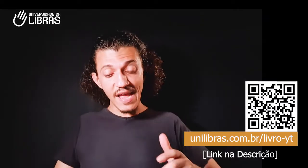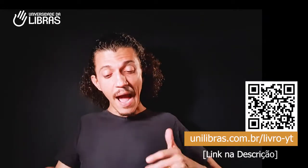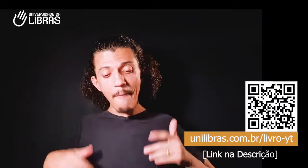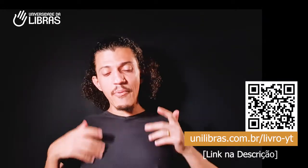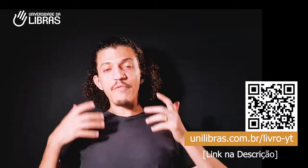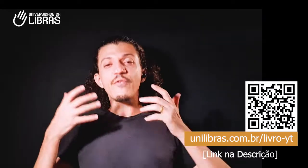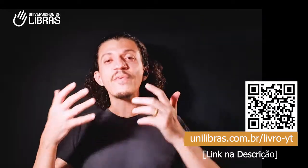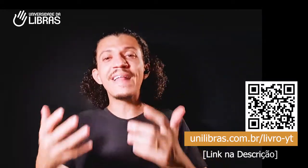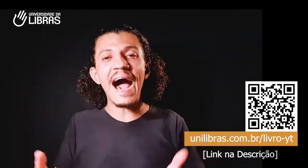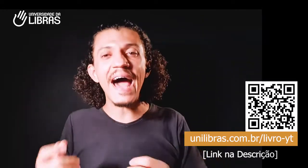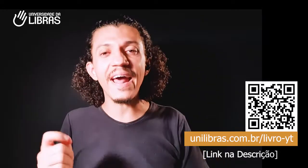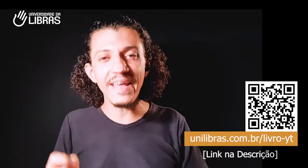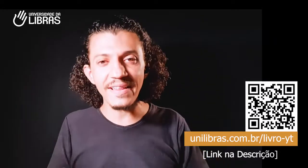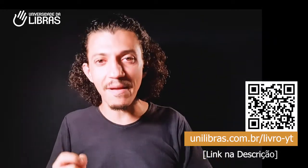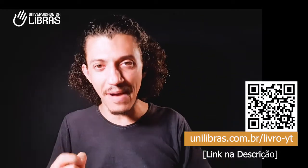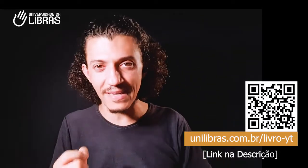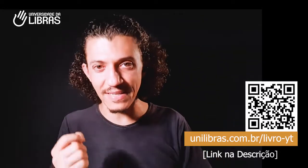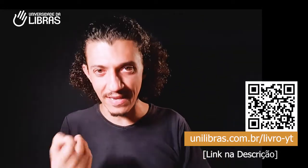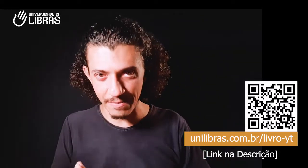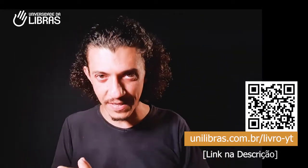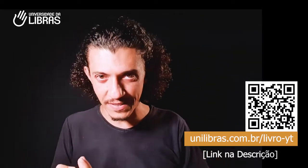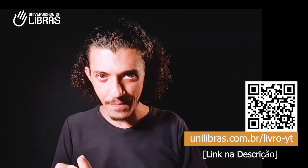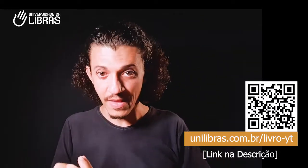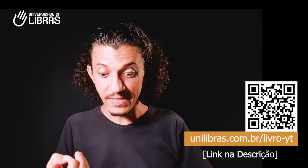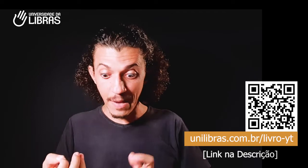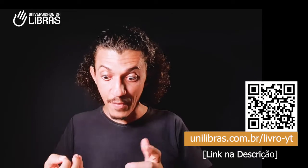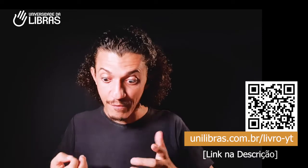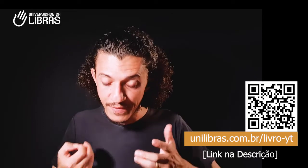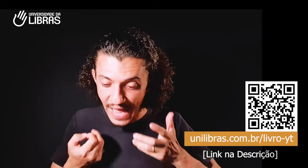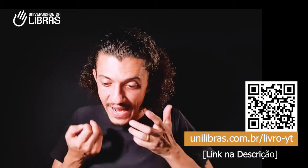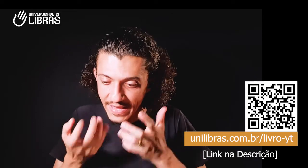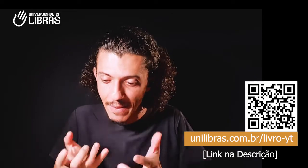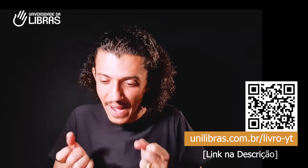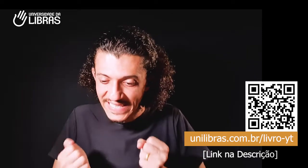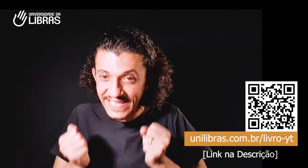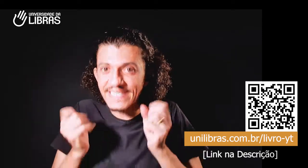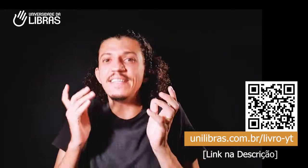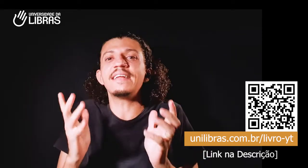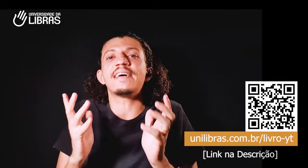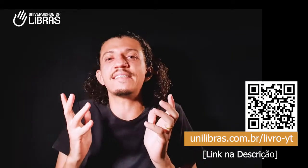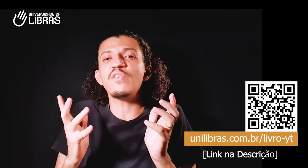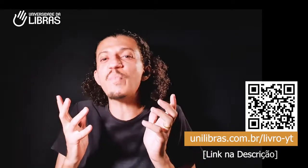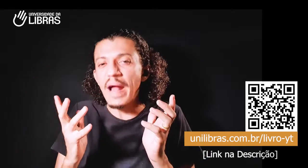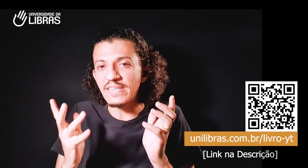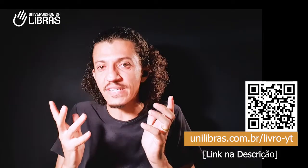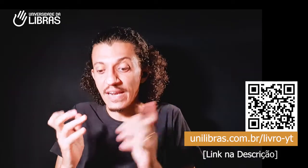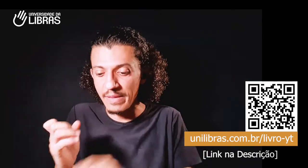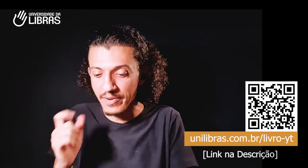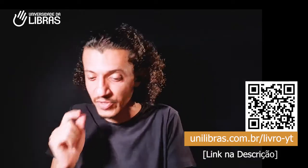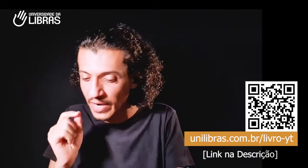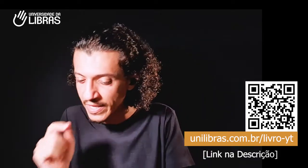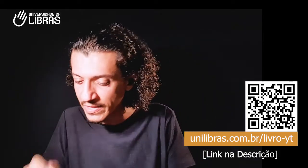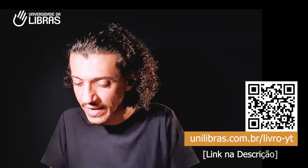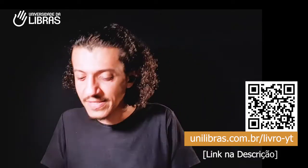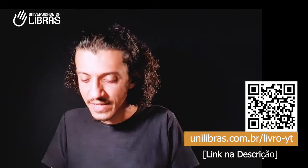se aprofundar ainda mais a Libras se aprofundar ainda mais as finalização prática na Bíblia Olha que